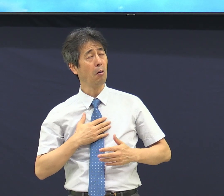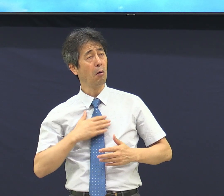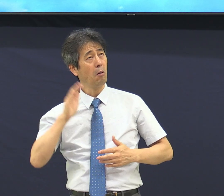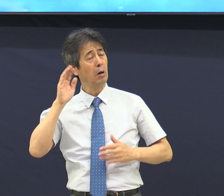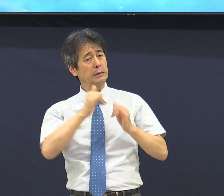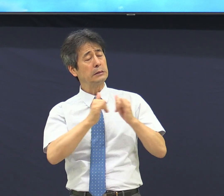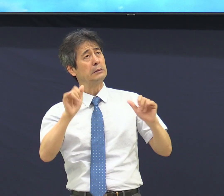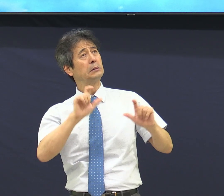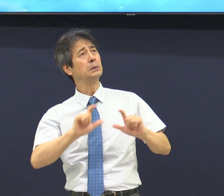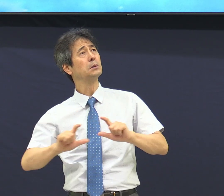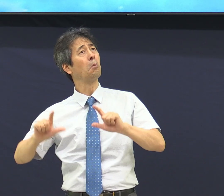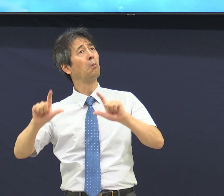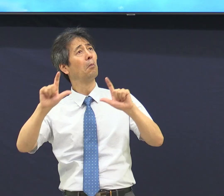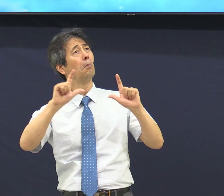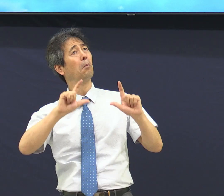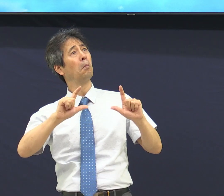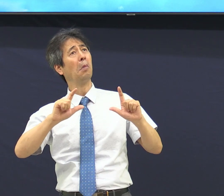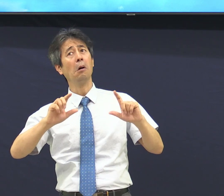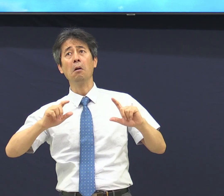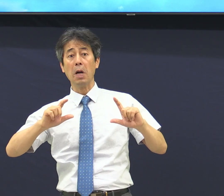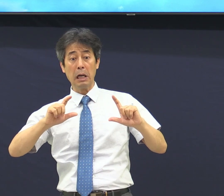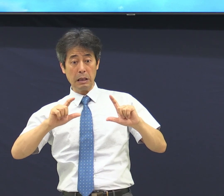그 내용을 보면 나의 인생